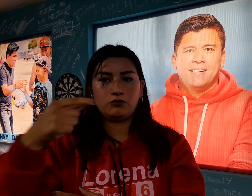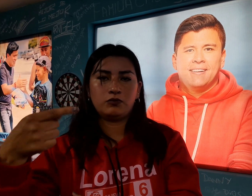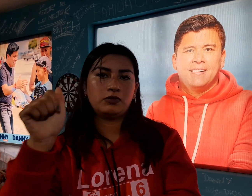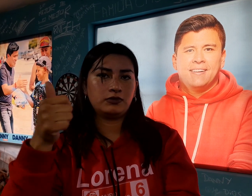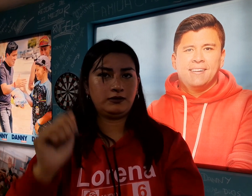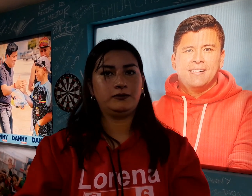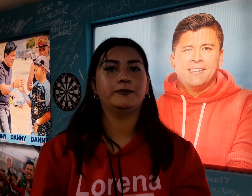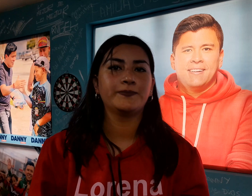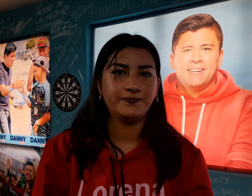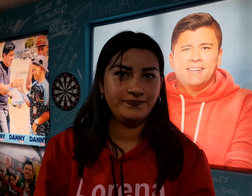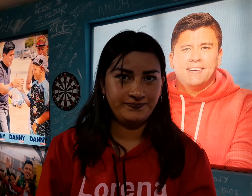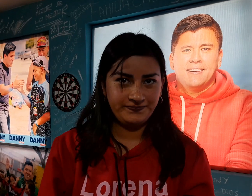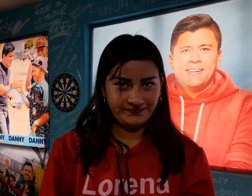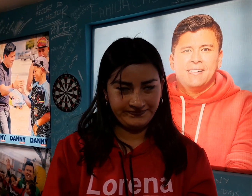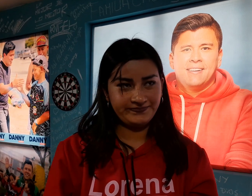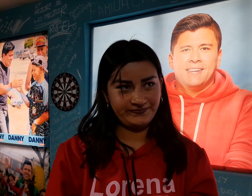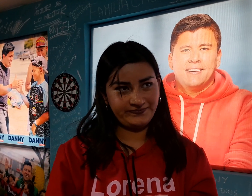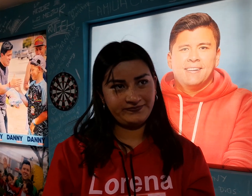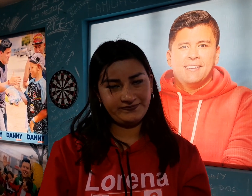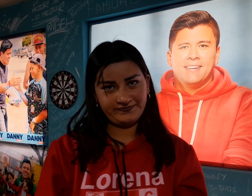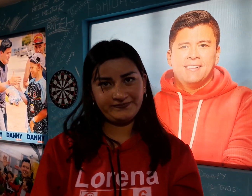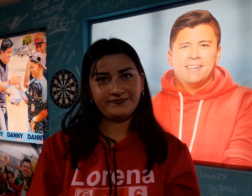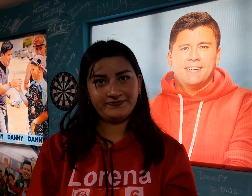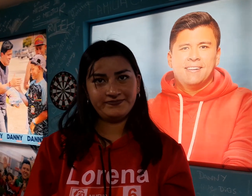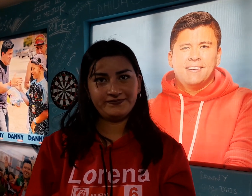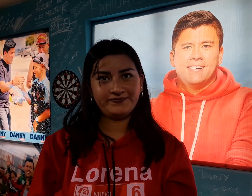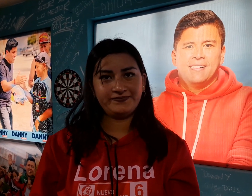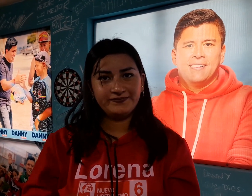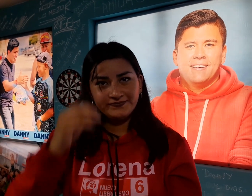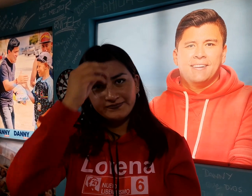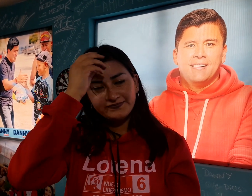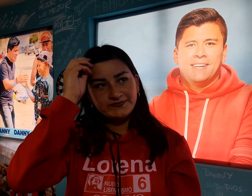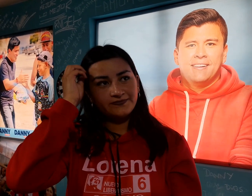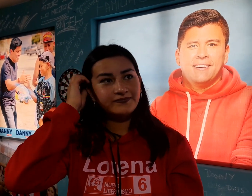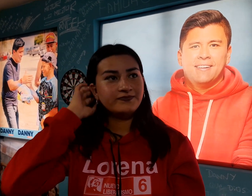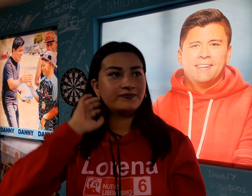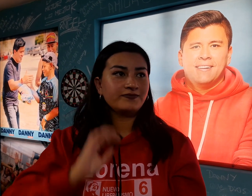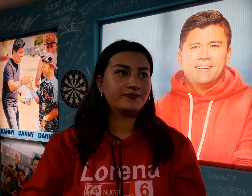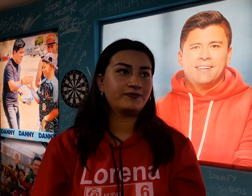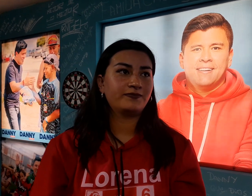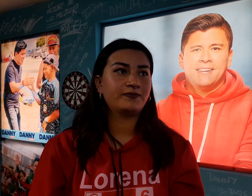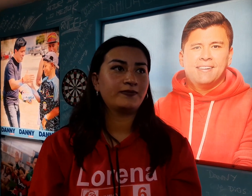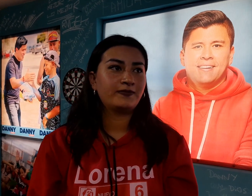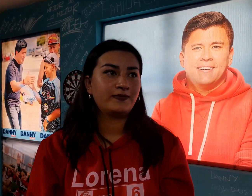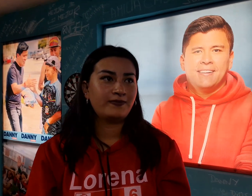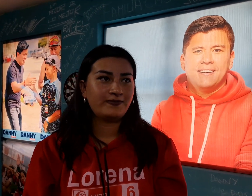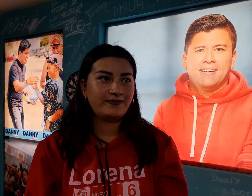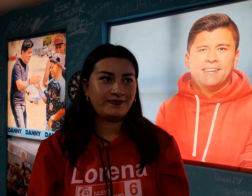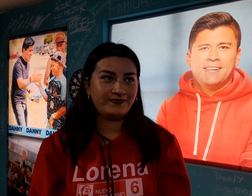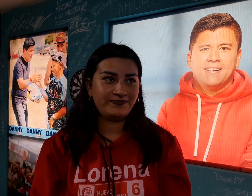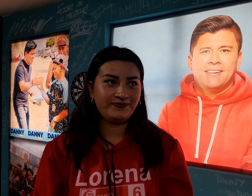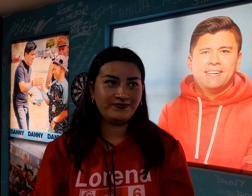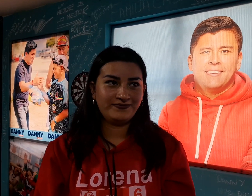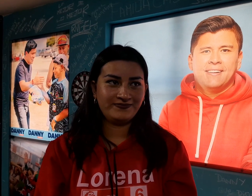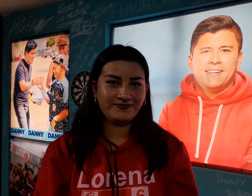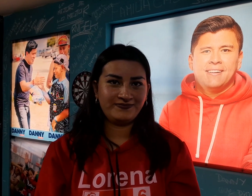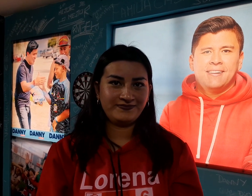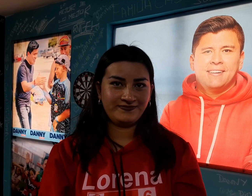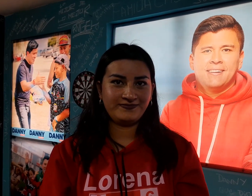también como Lorena Pantano, -10. ¿Y cuánto hace que viene acompañando su merced a Lorena? ¿Tú? Yo, la intérprete,